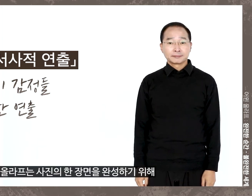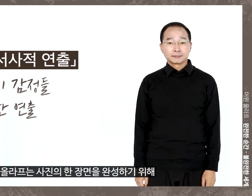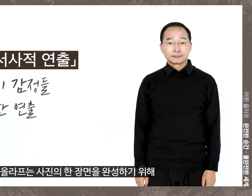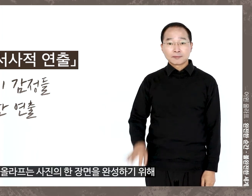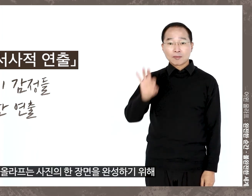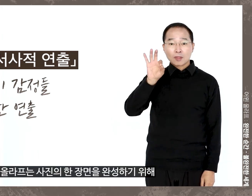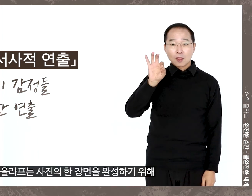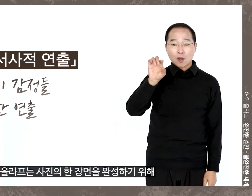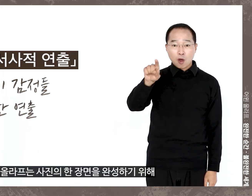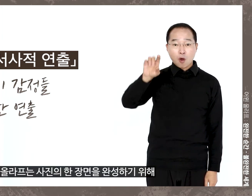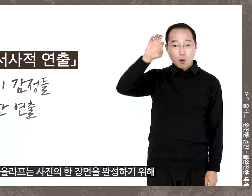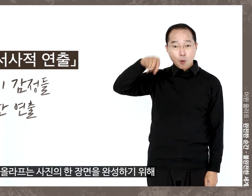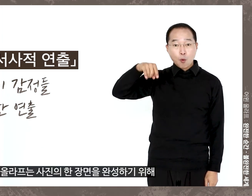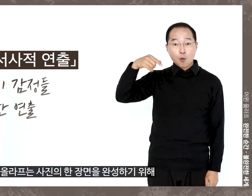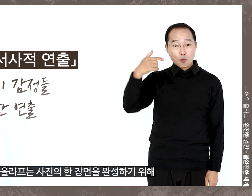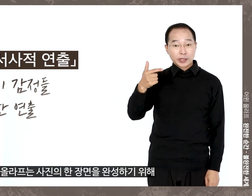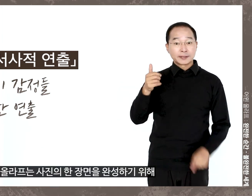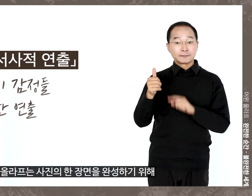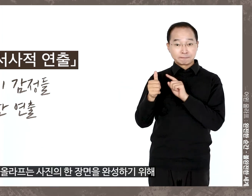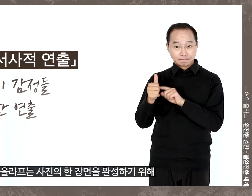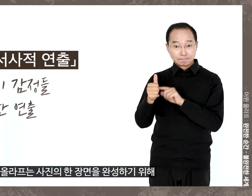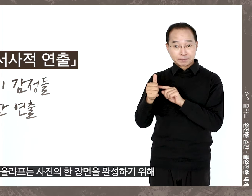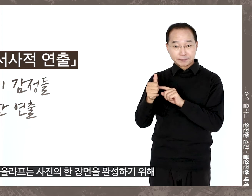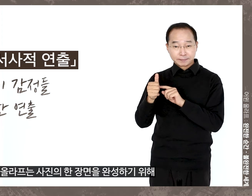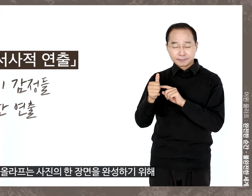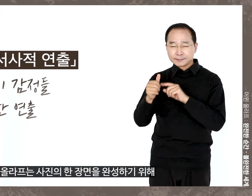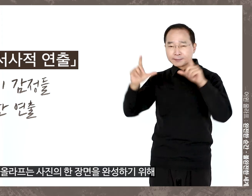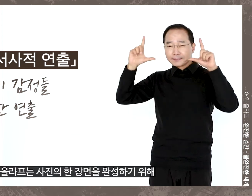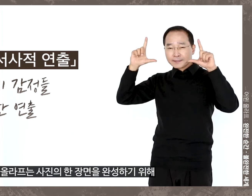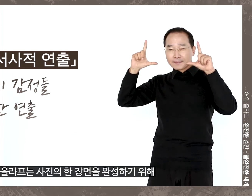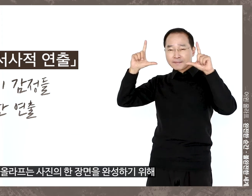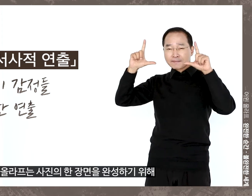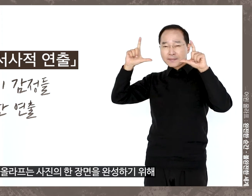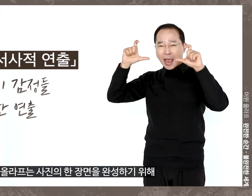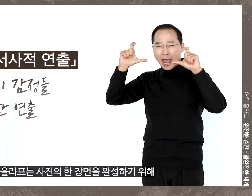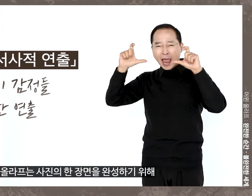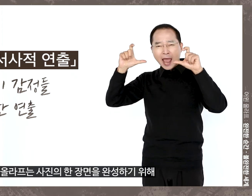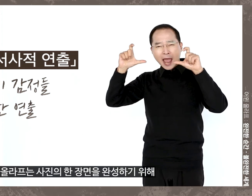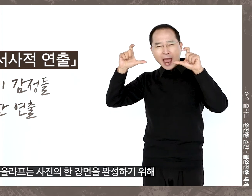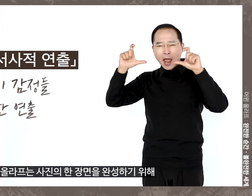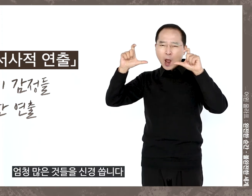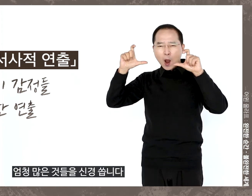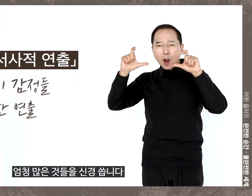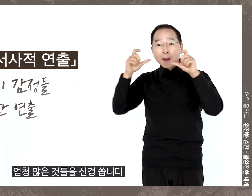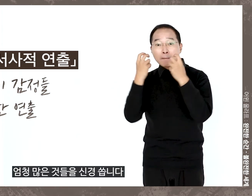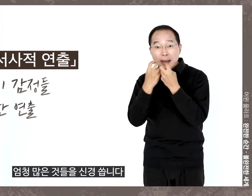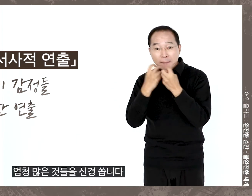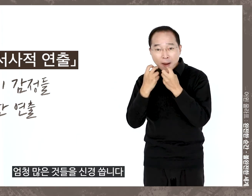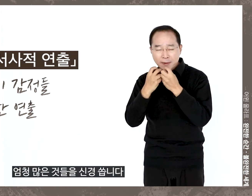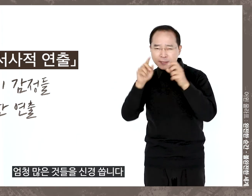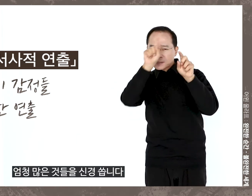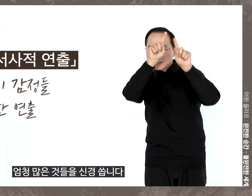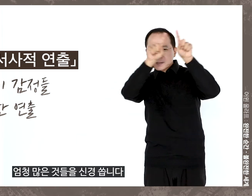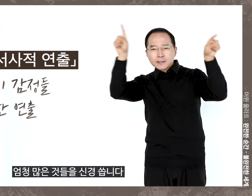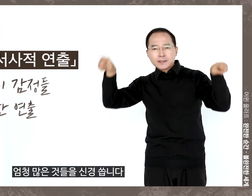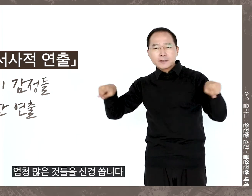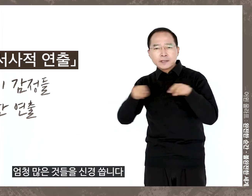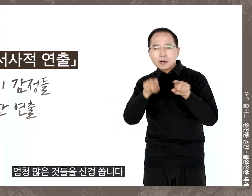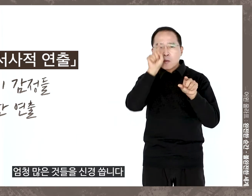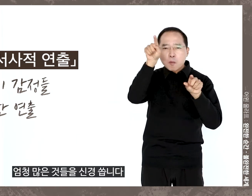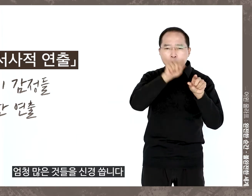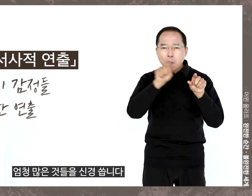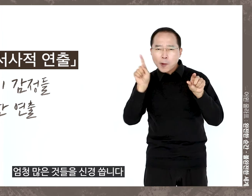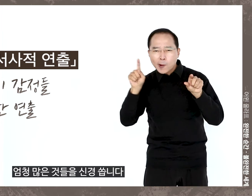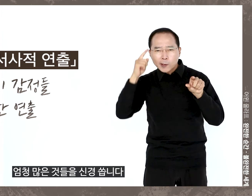어윈 올라프는 사진의 한 장면을 완성하기 위해 엄청 많은 것들을 신경